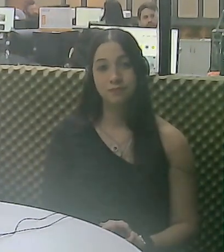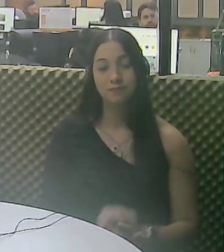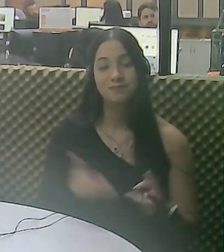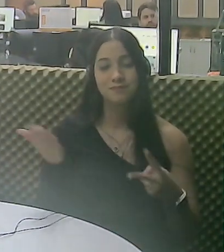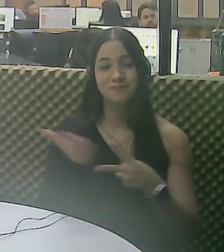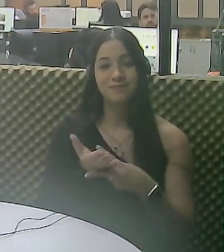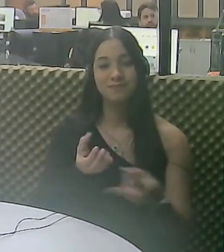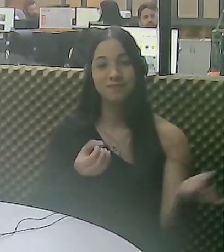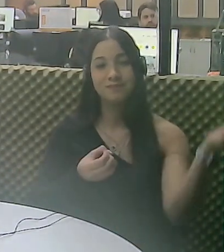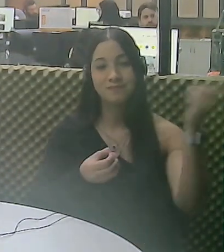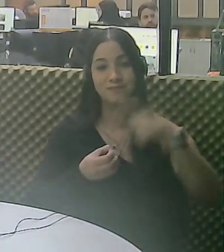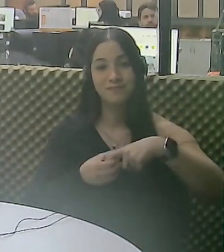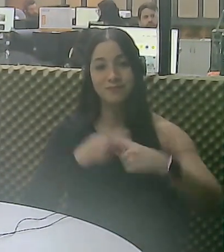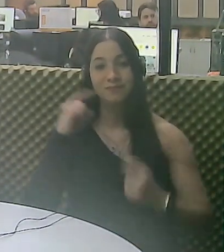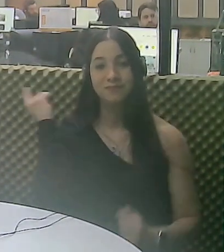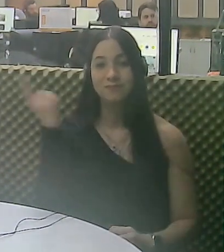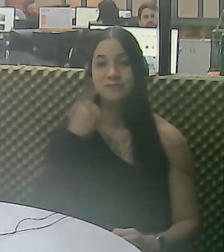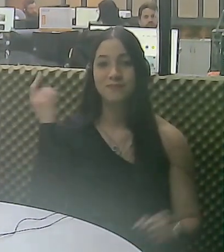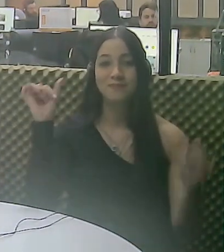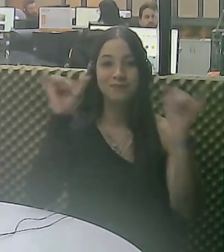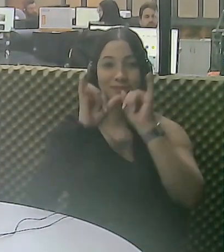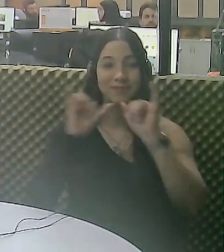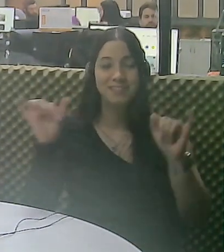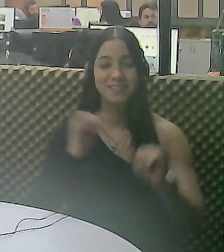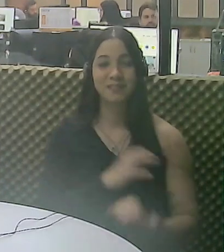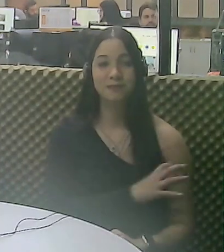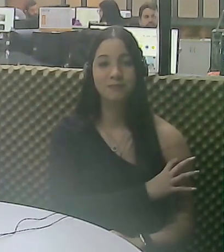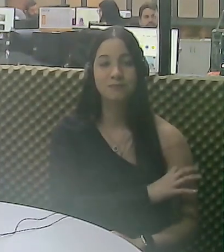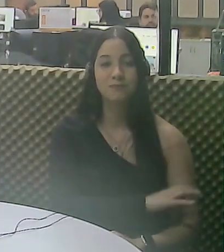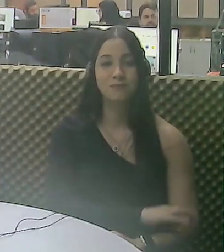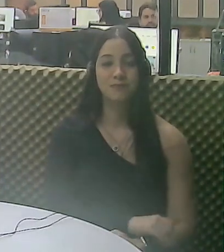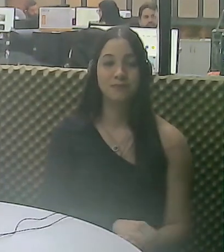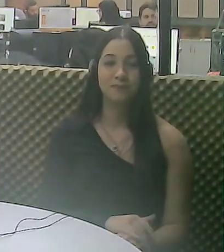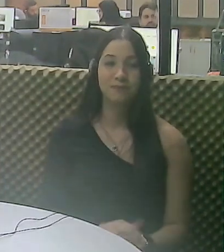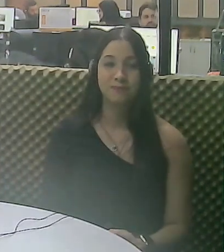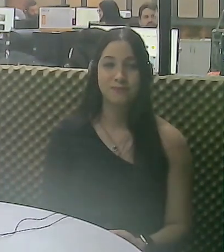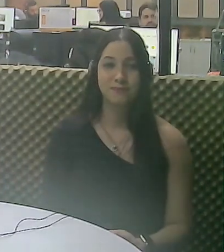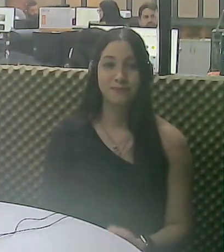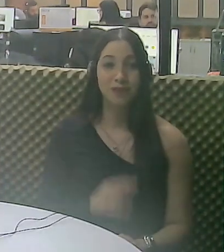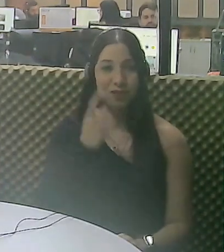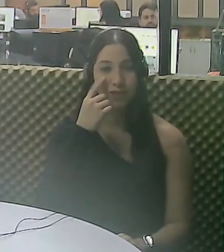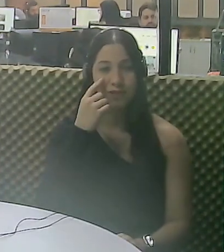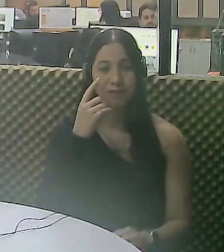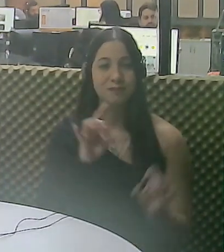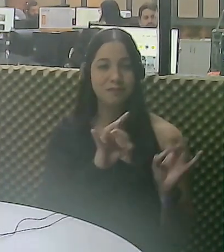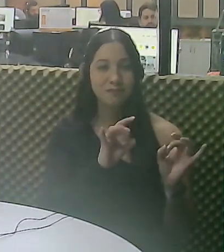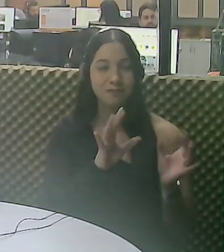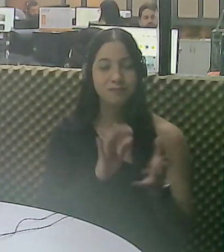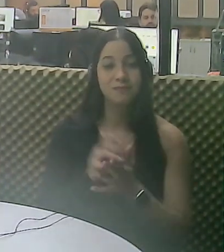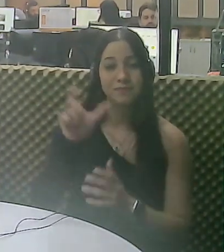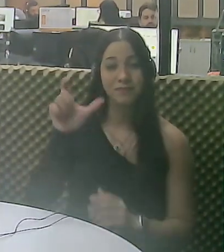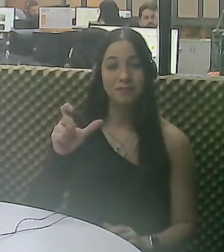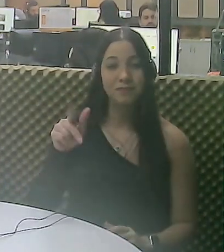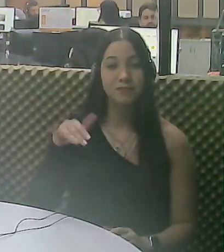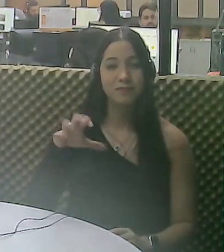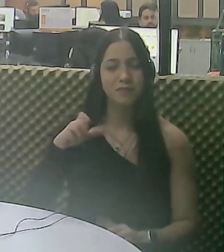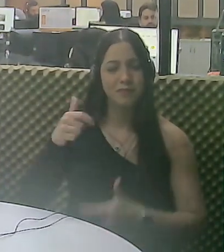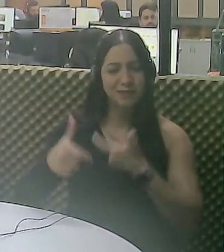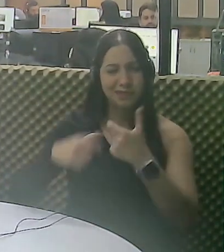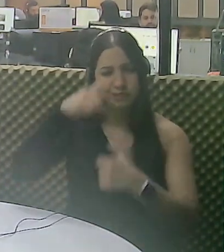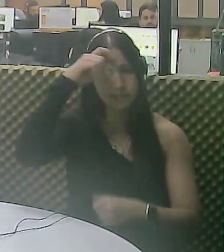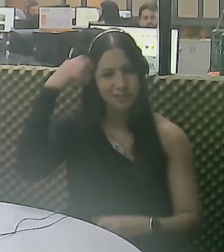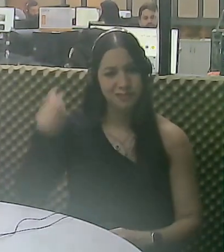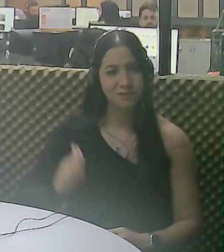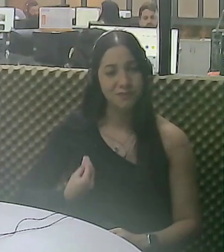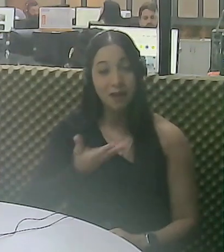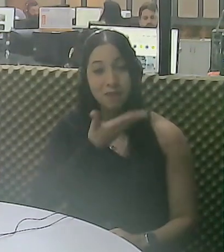Agora vamos para um rápido intervalo, já já voltamos com o Giro de Notícias. Esse é um diamante e essa é a Dona Elaine. Ela rala todo dia para dar uma